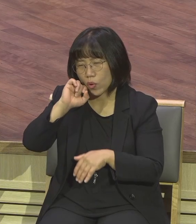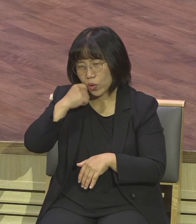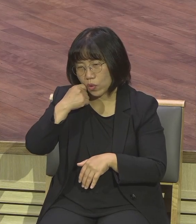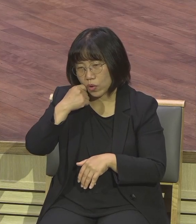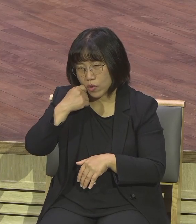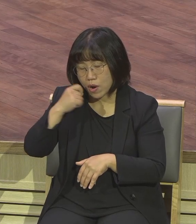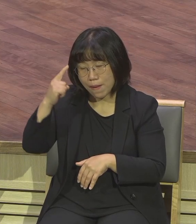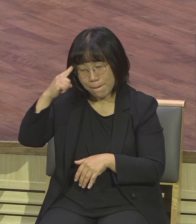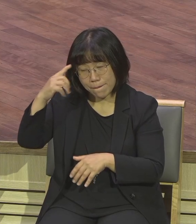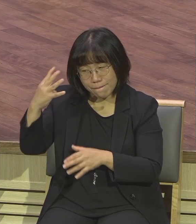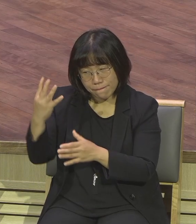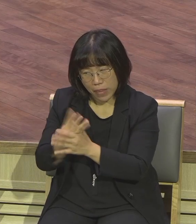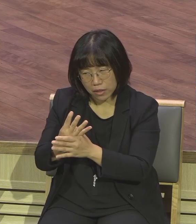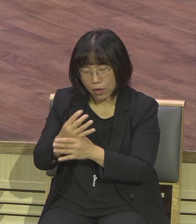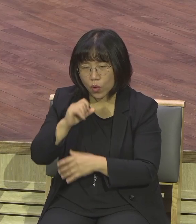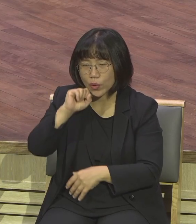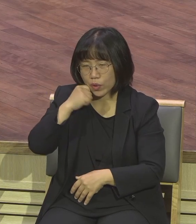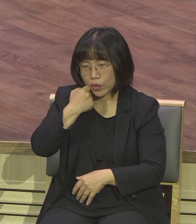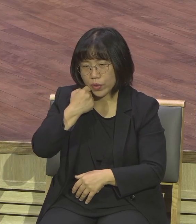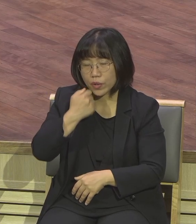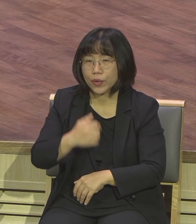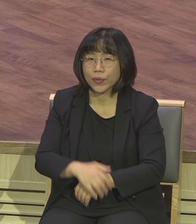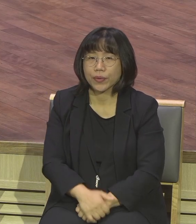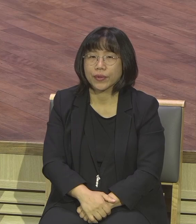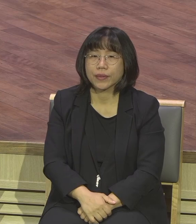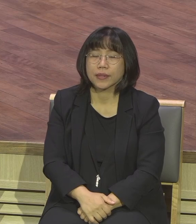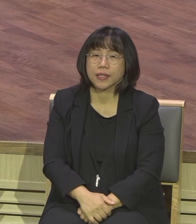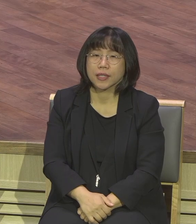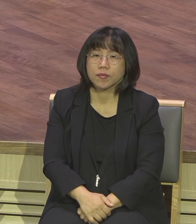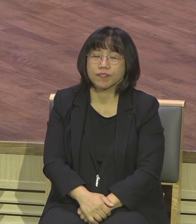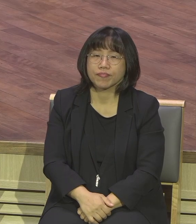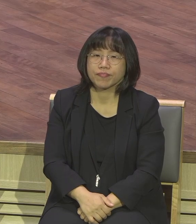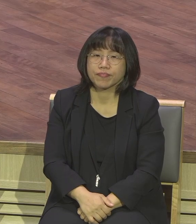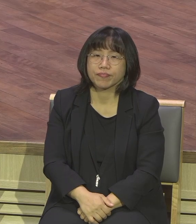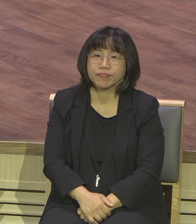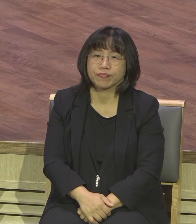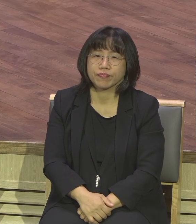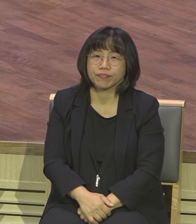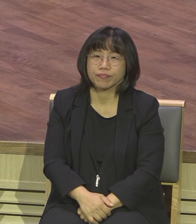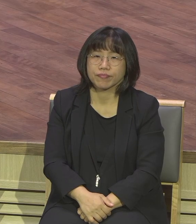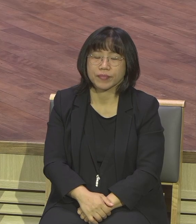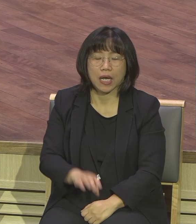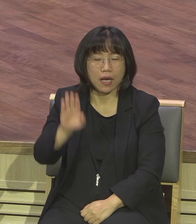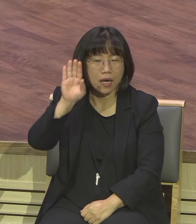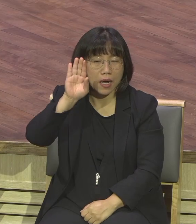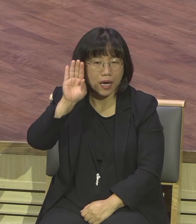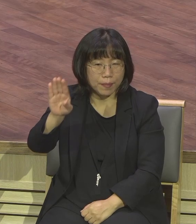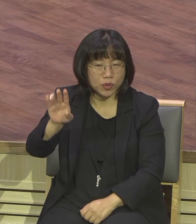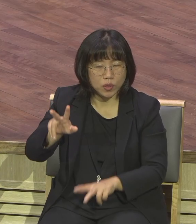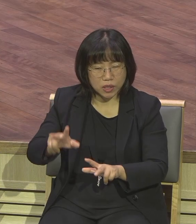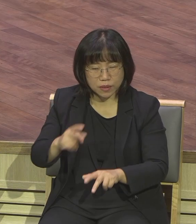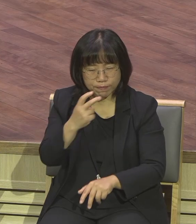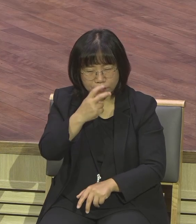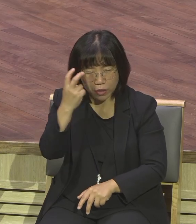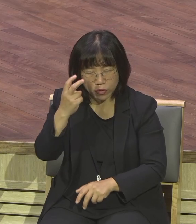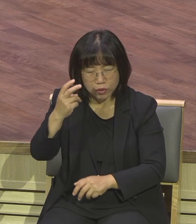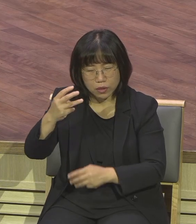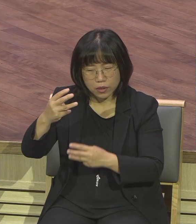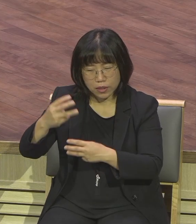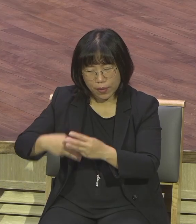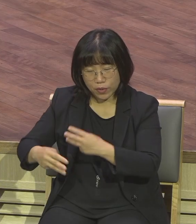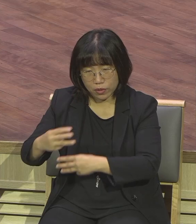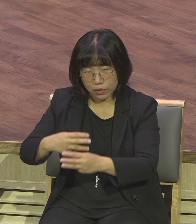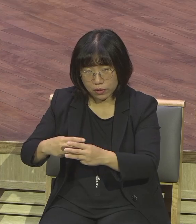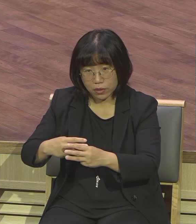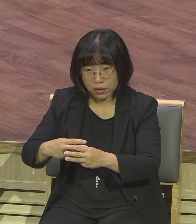박사 받는 거 쉽지 않거든요. 보스턴에서부터. 그래서 공부를 하는데 이런 렘넌트들이 우리 교회 장학금 받고 자니까 감사하다고 목사님